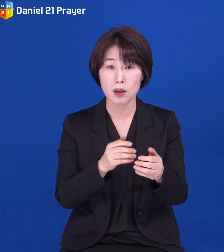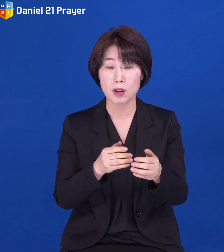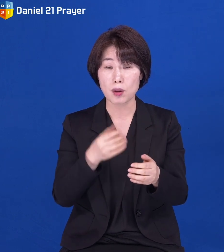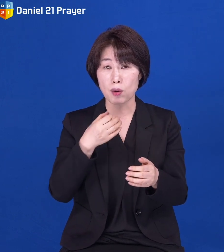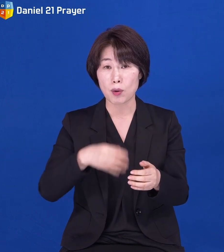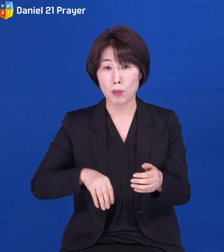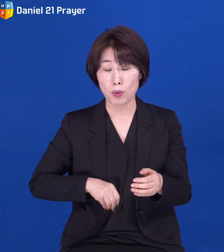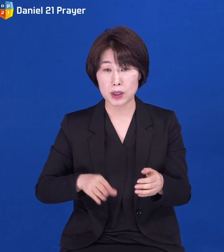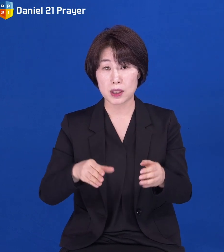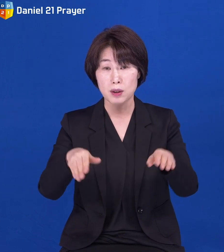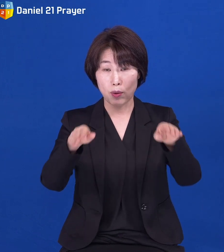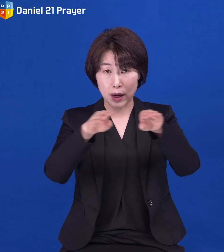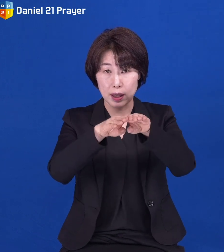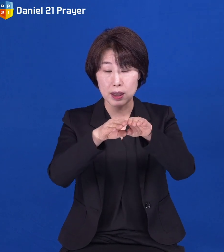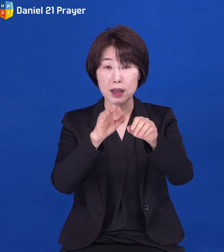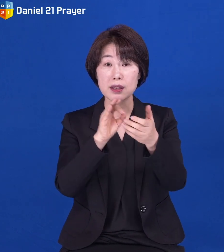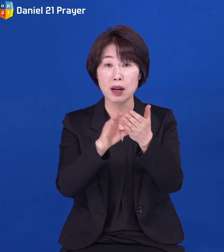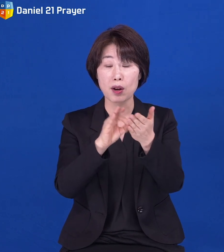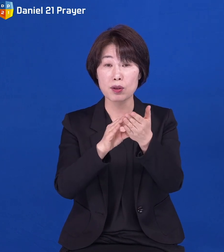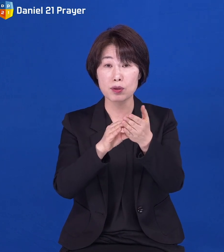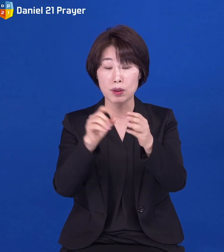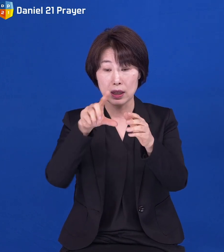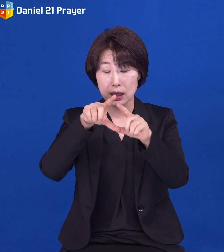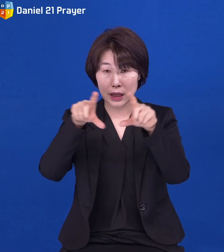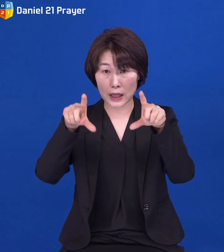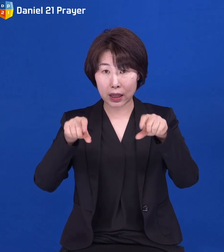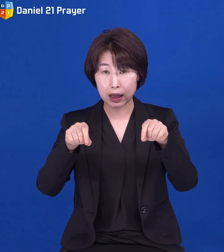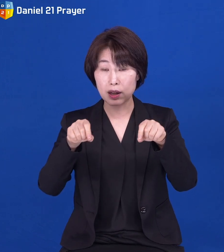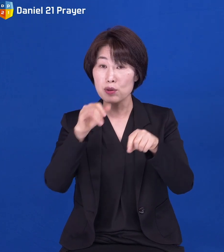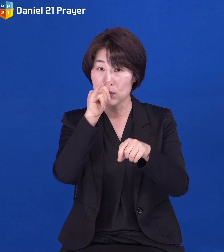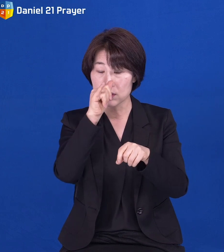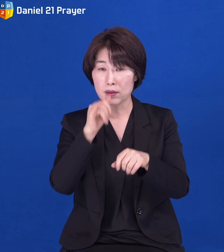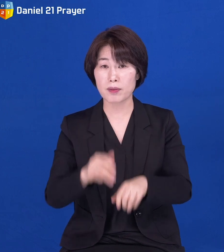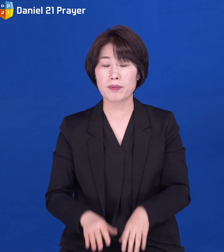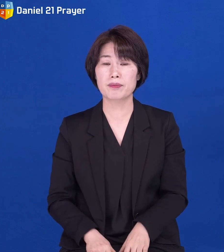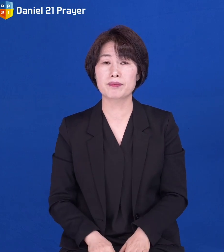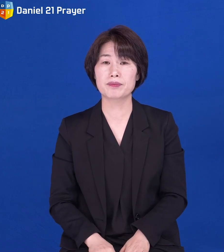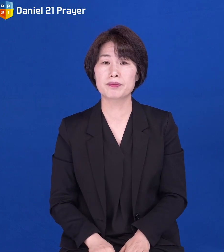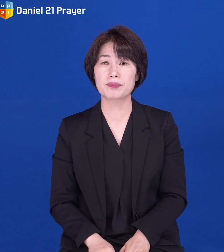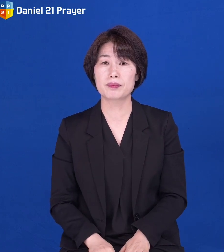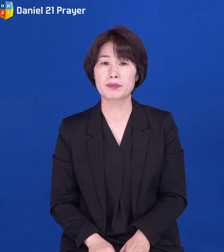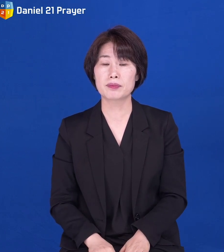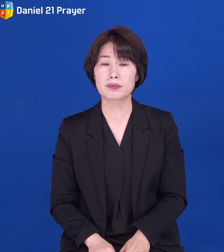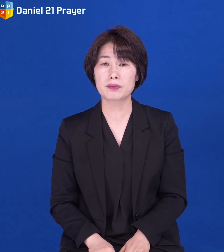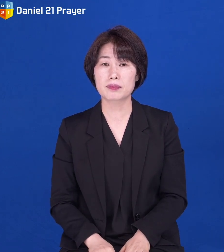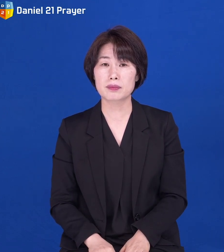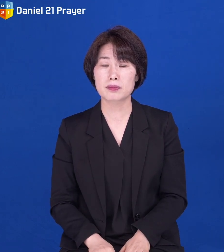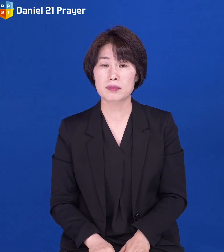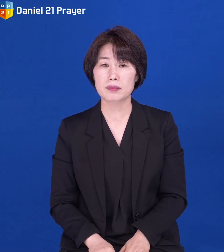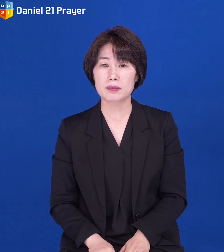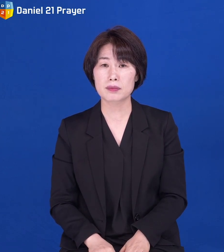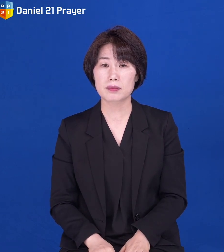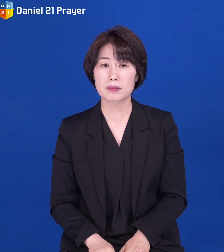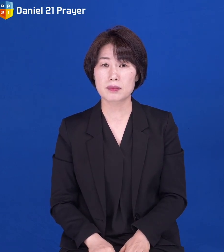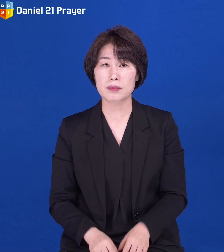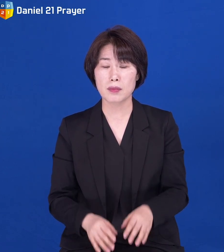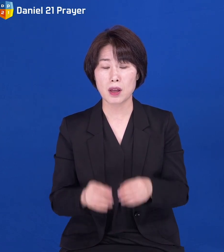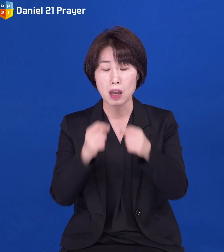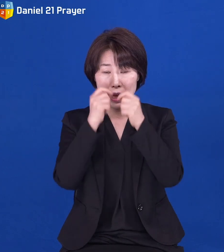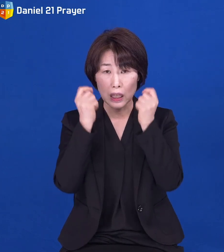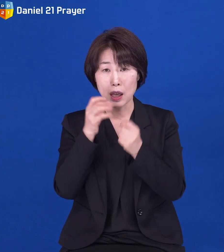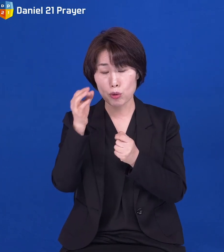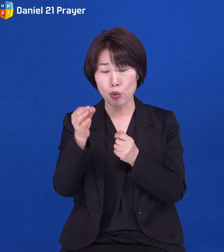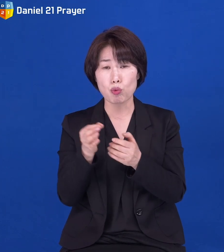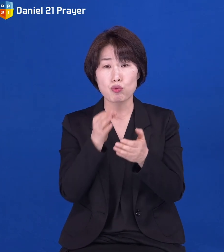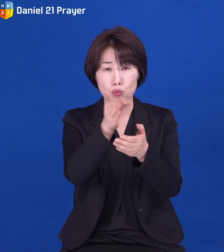게 나오거든요. 근데 이제 그런 친구들은 혜택을 못 받으니까 너무 안타깝죠. 근데 그런 거를 돈을 생돈을 하려고 그러면 너무 비싸거든요. 진짜